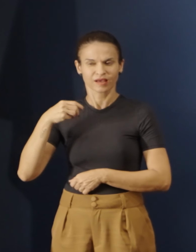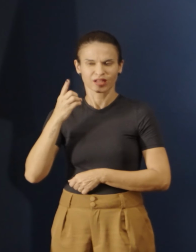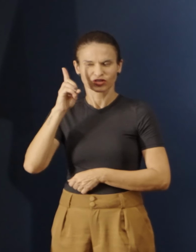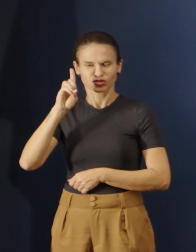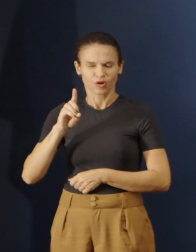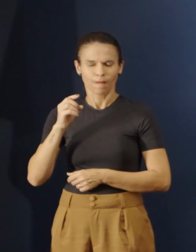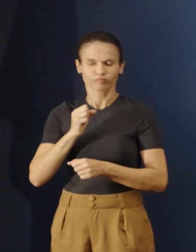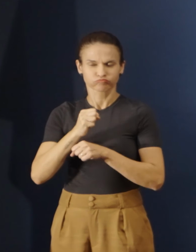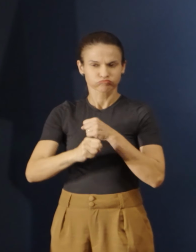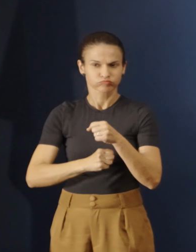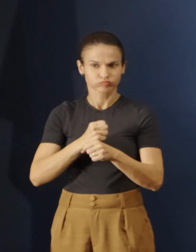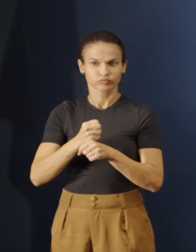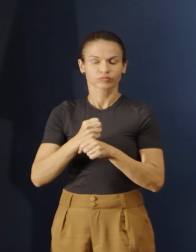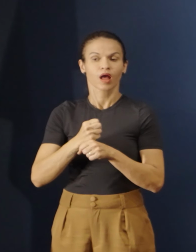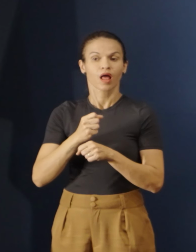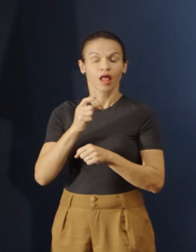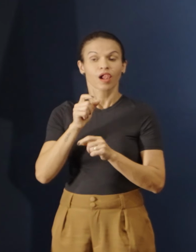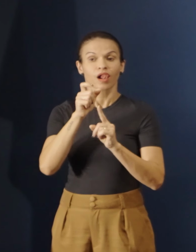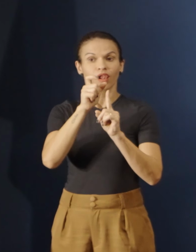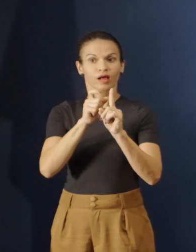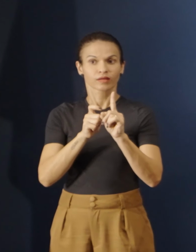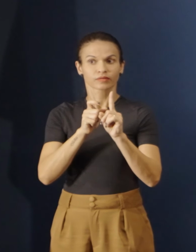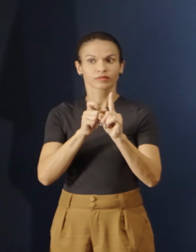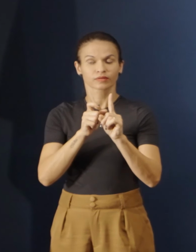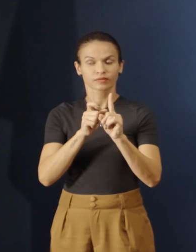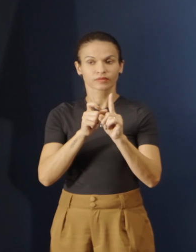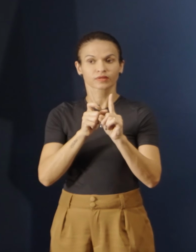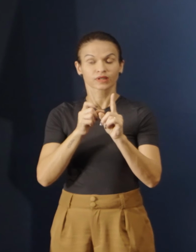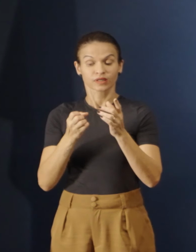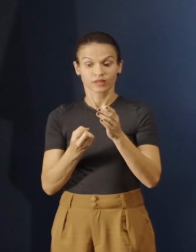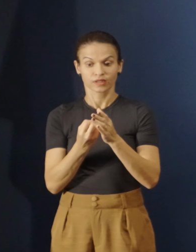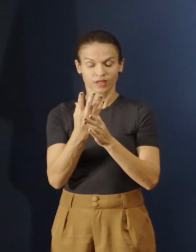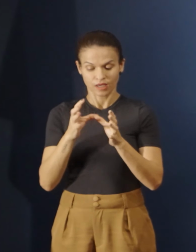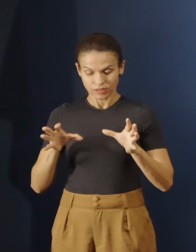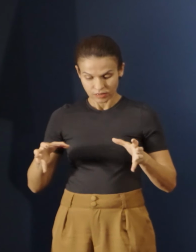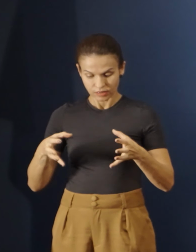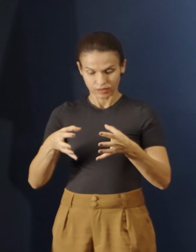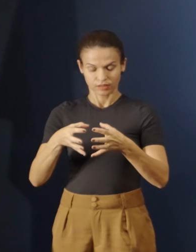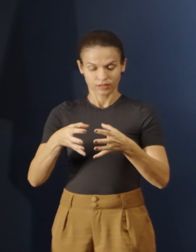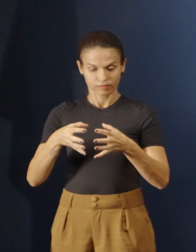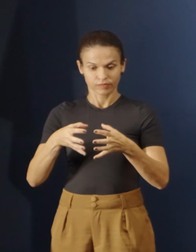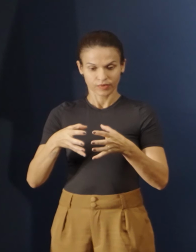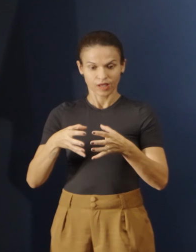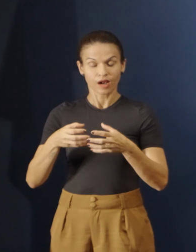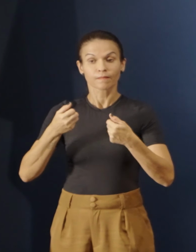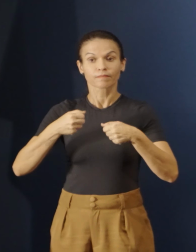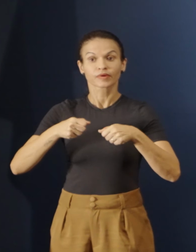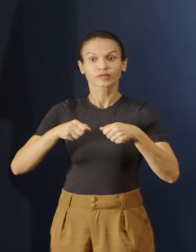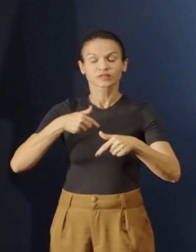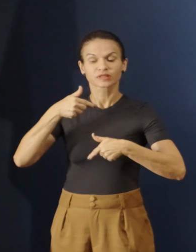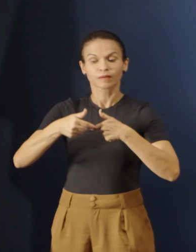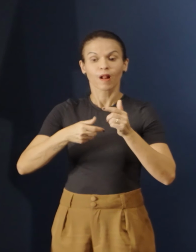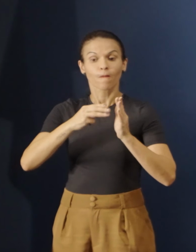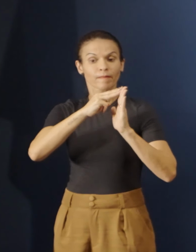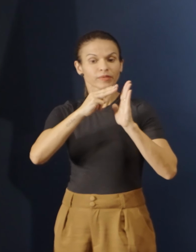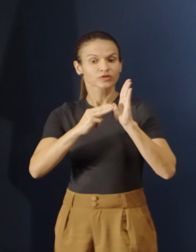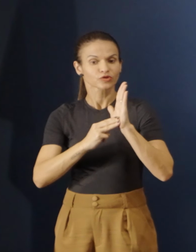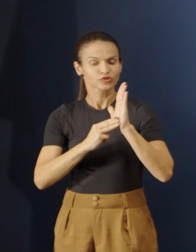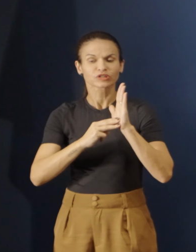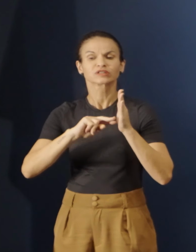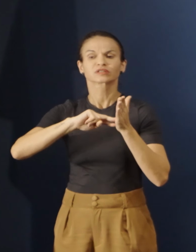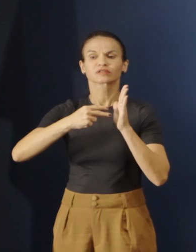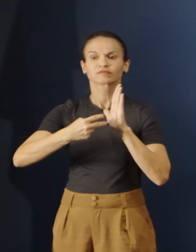IEB. A Tele Ancona Lopes, ela então cria essa equipe e ela precisa trabalhar uma metodologia. O que é